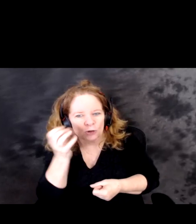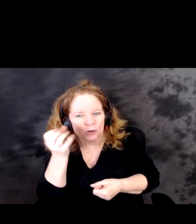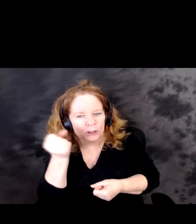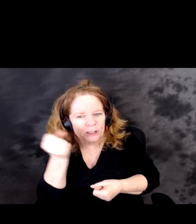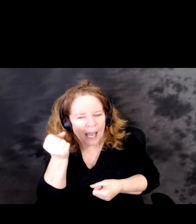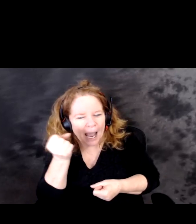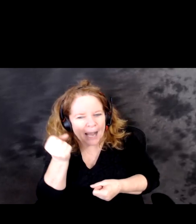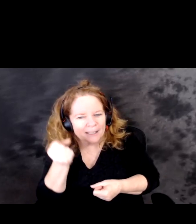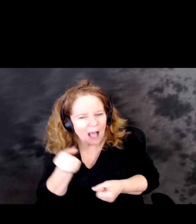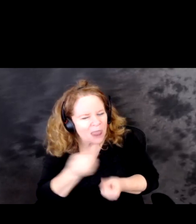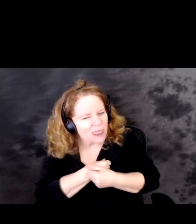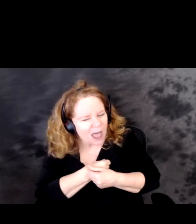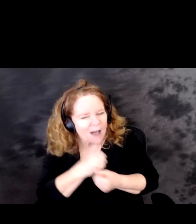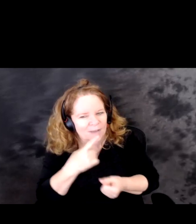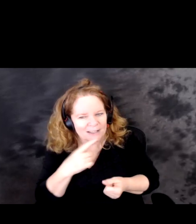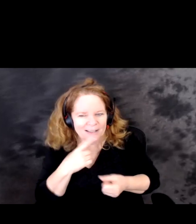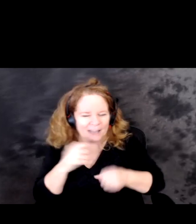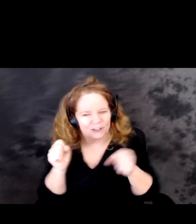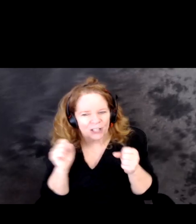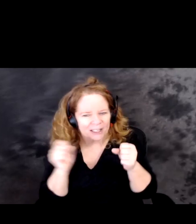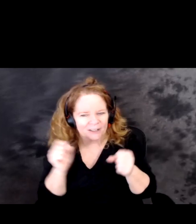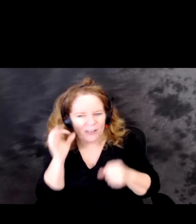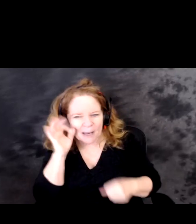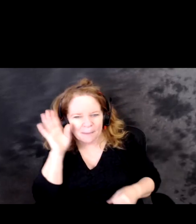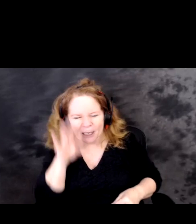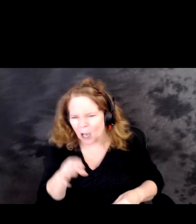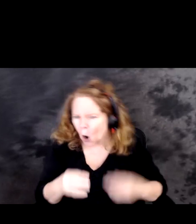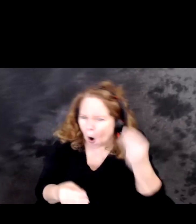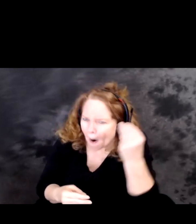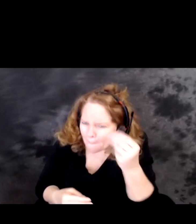esta malteada de arco iris, dijo